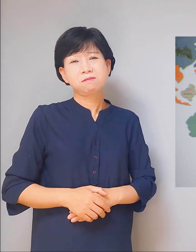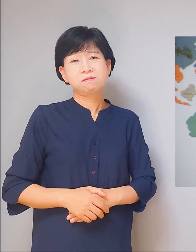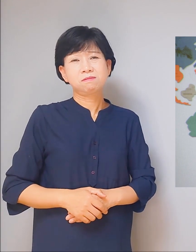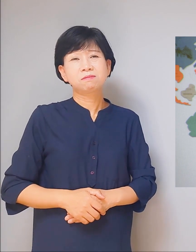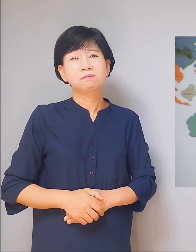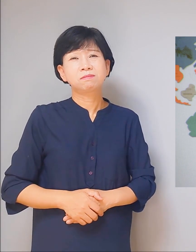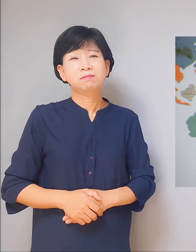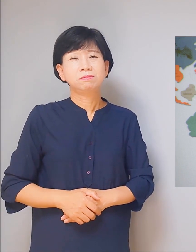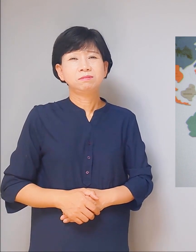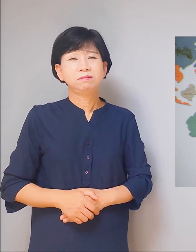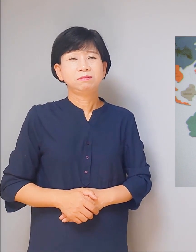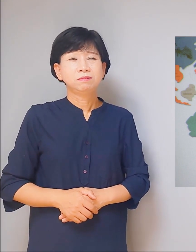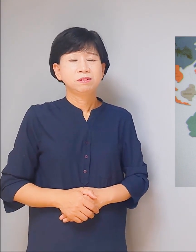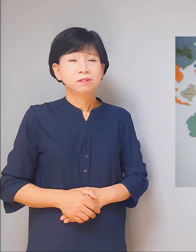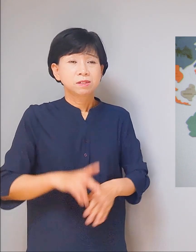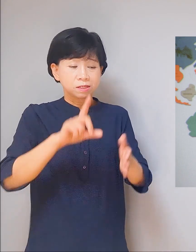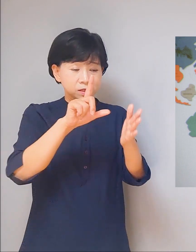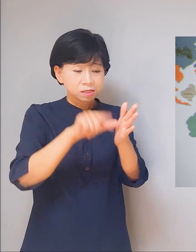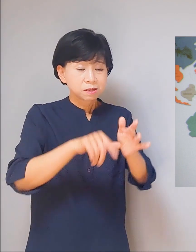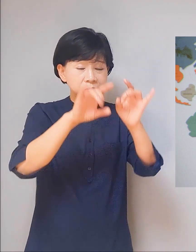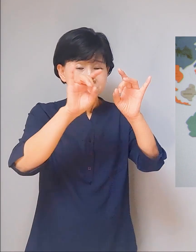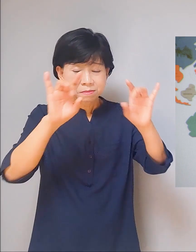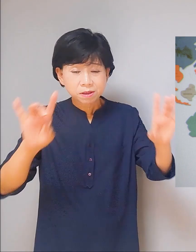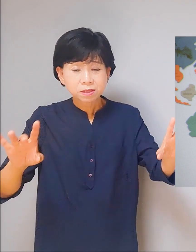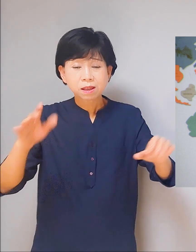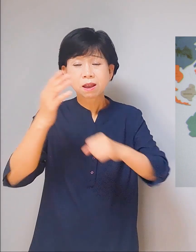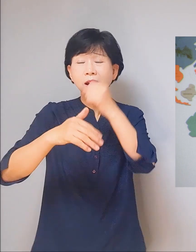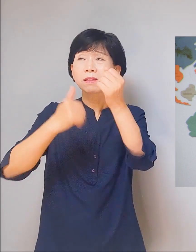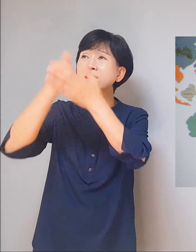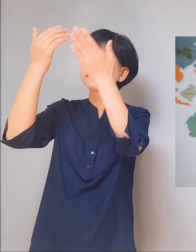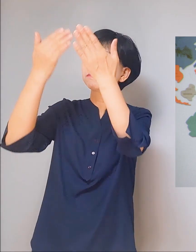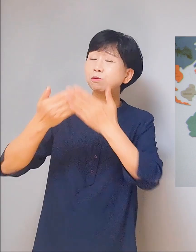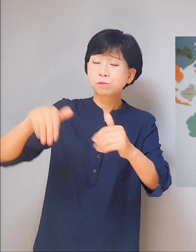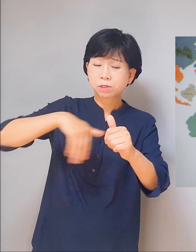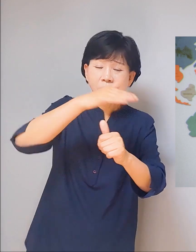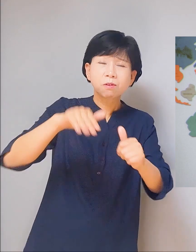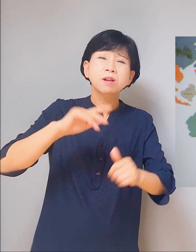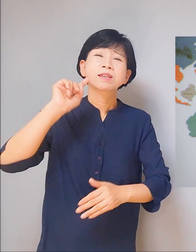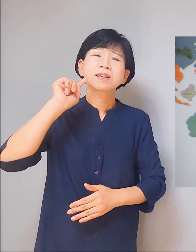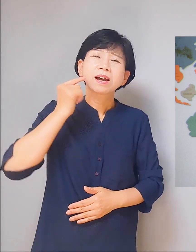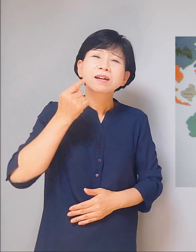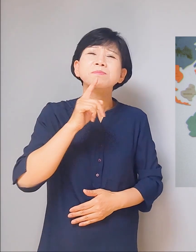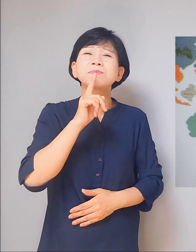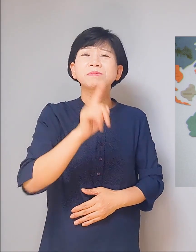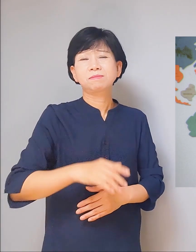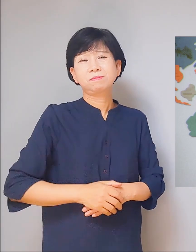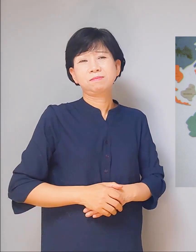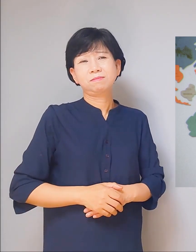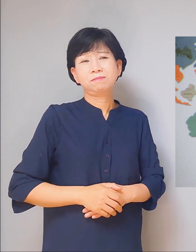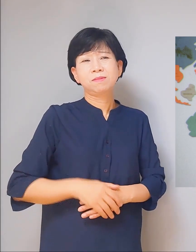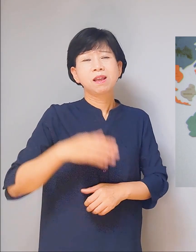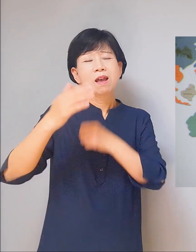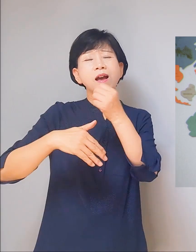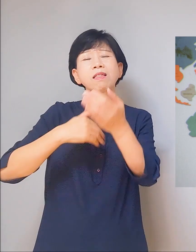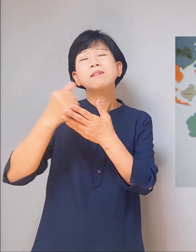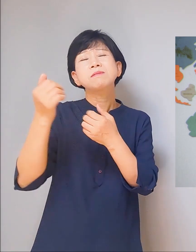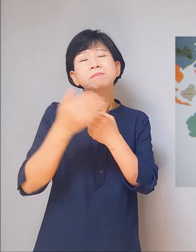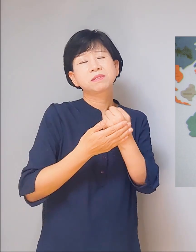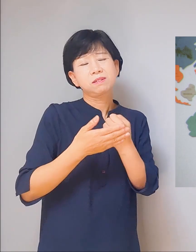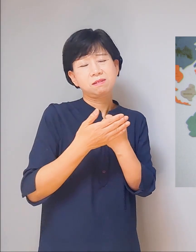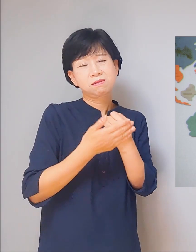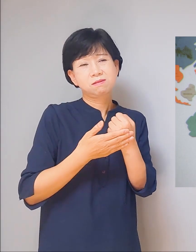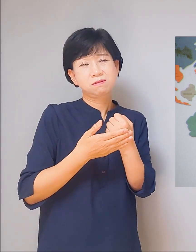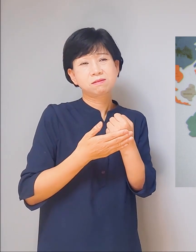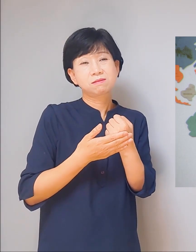고백합니다. 매 순간 하나님이 주신 상황이 아름답다는 거지요. 여러분, 이게 하나님의 일방적인 은총입니다. 어느